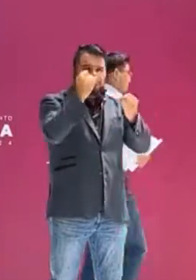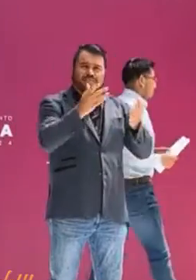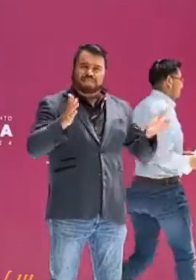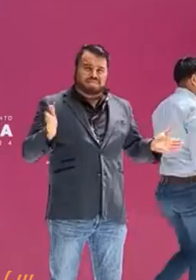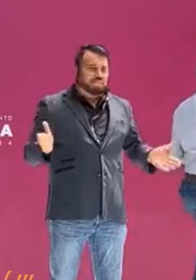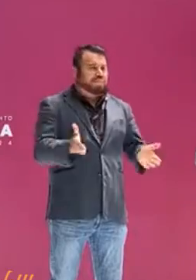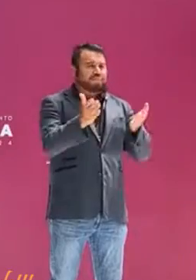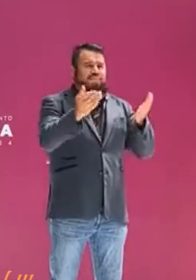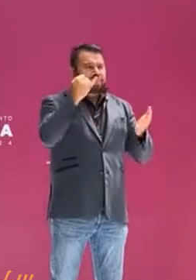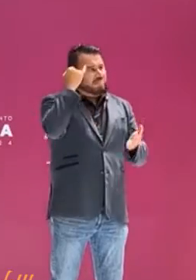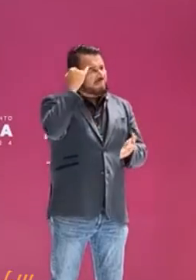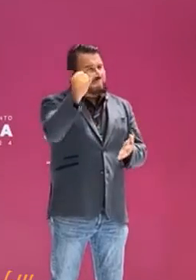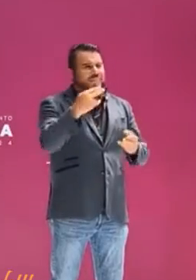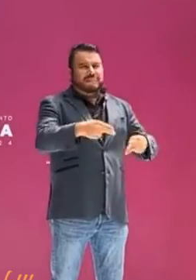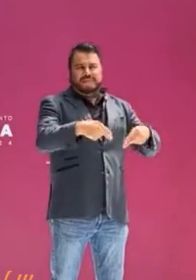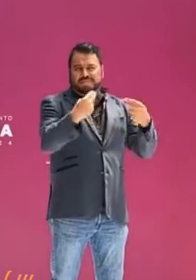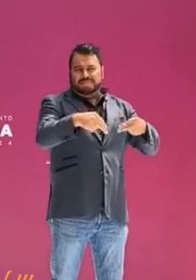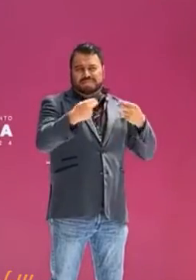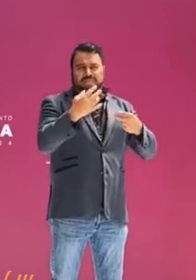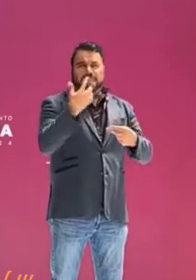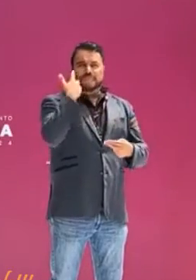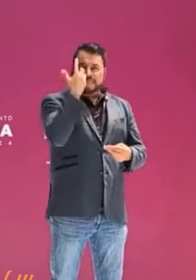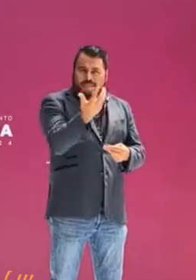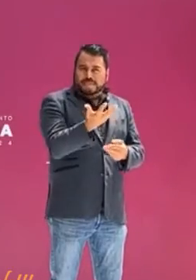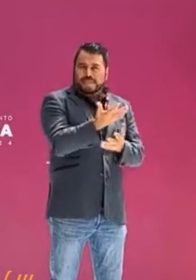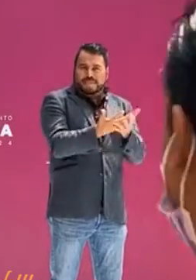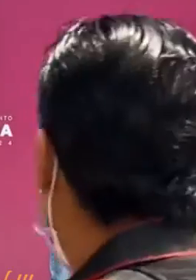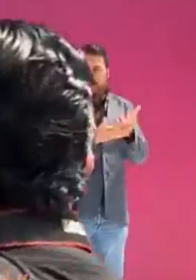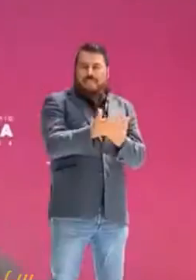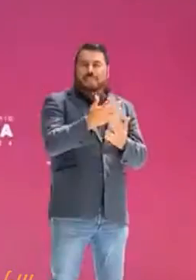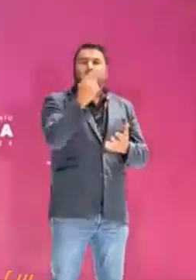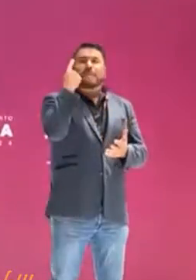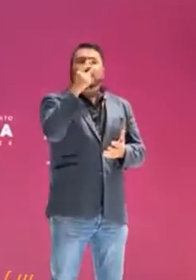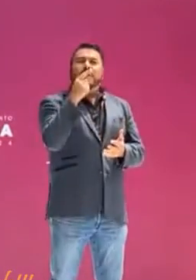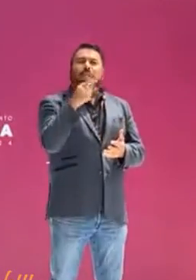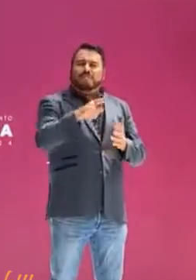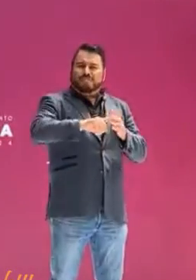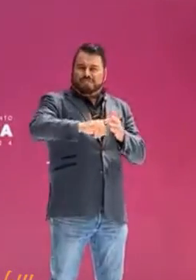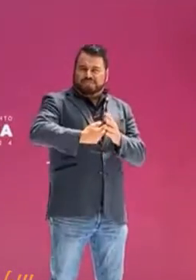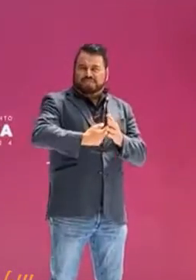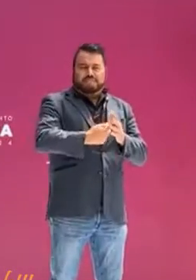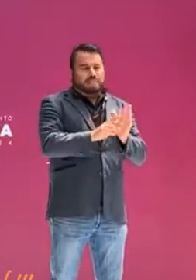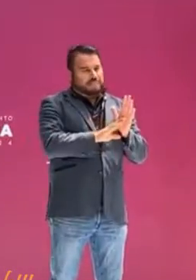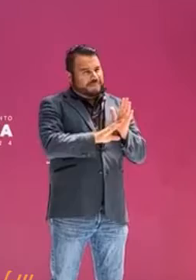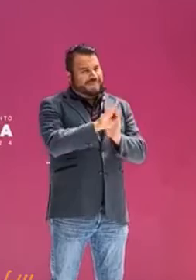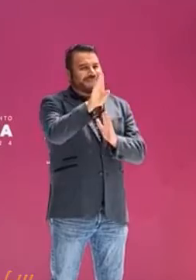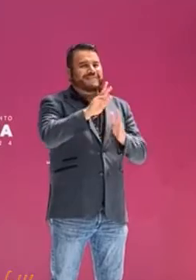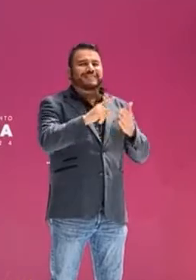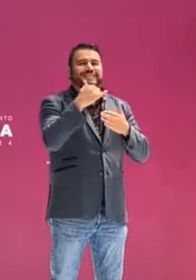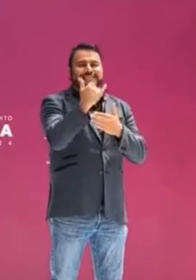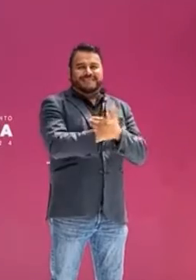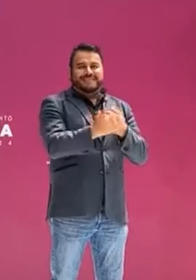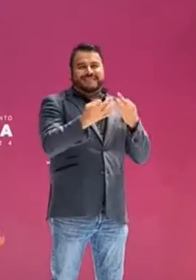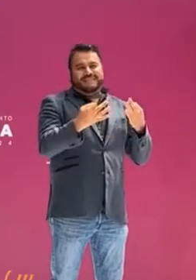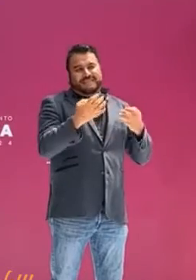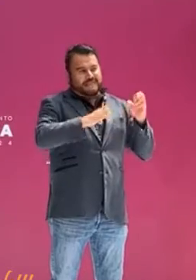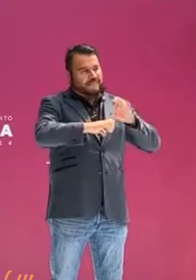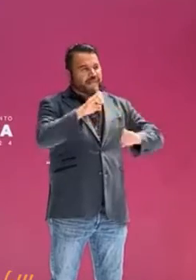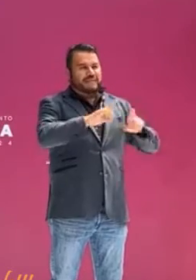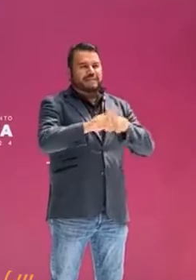emprendedoras que buscan hacerse desde abajo con un proyecto empresarial